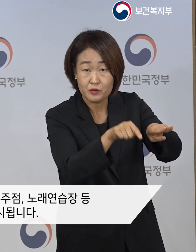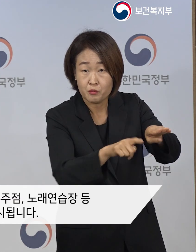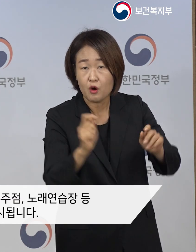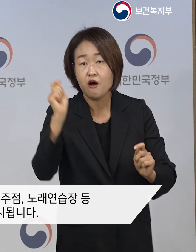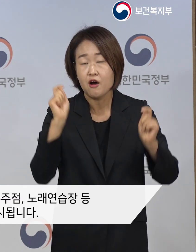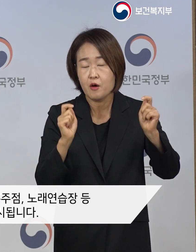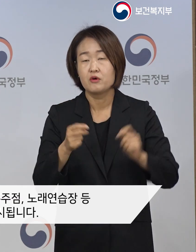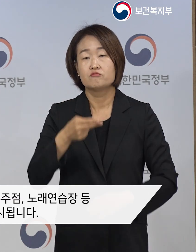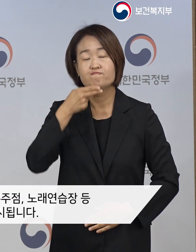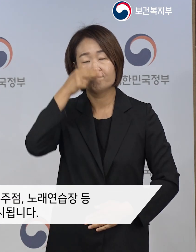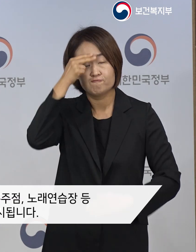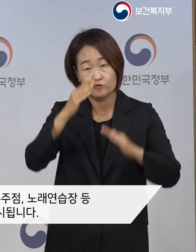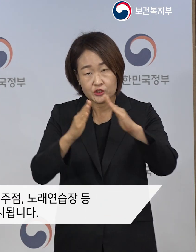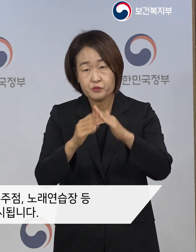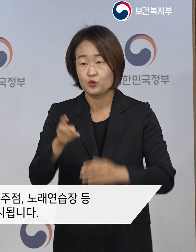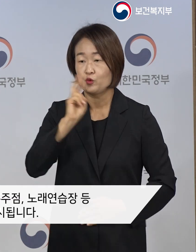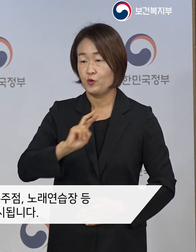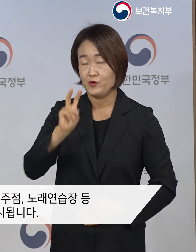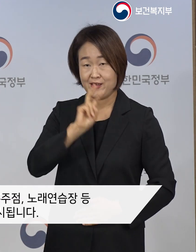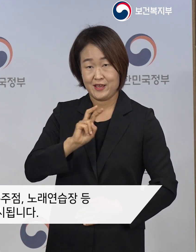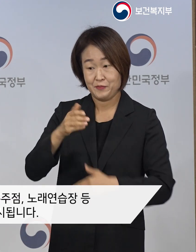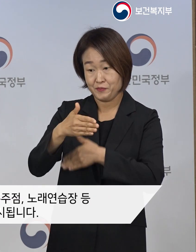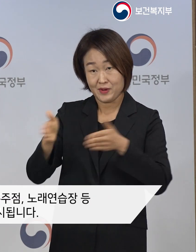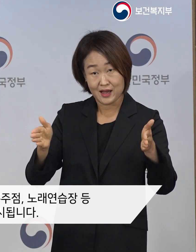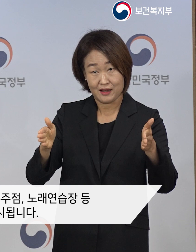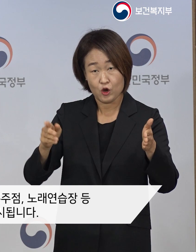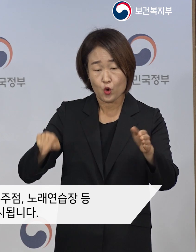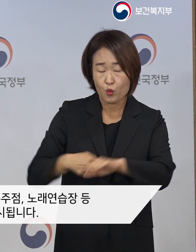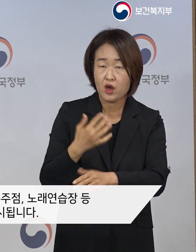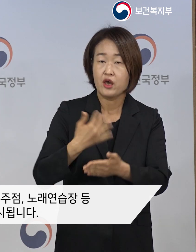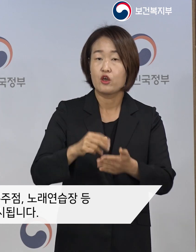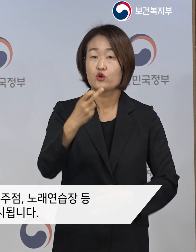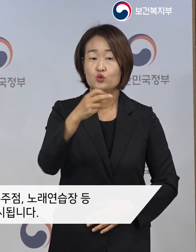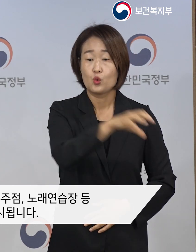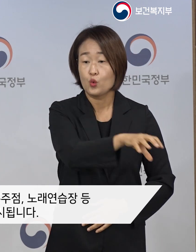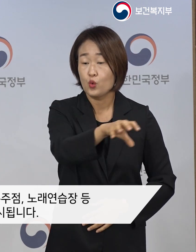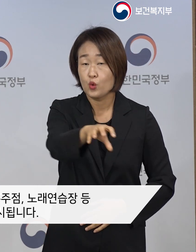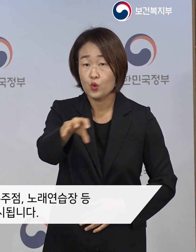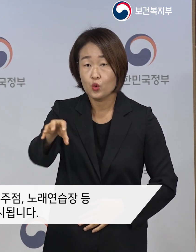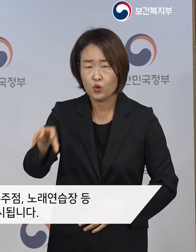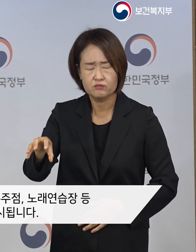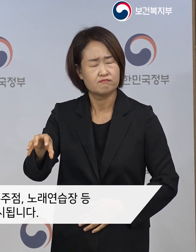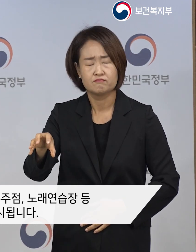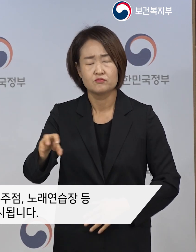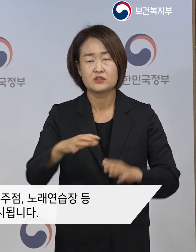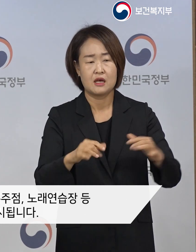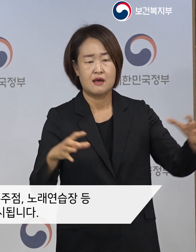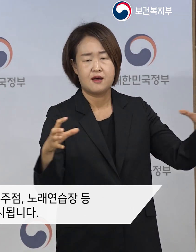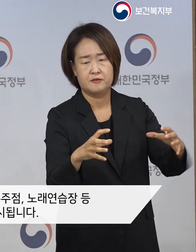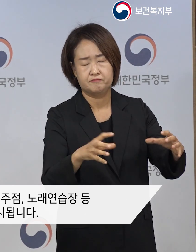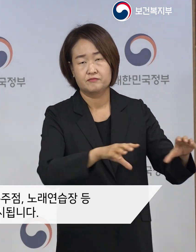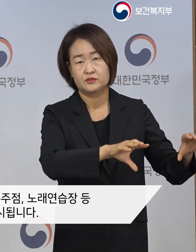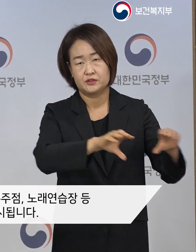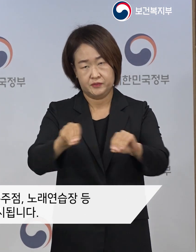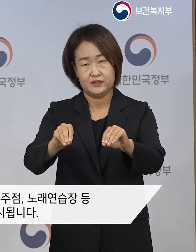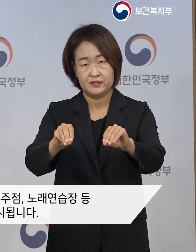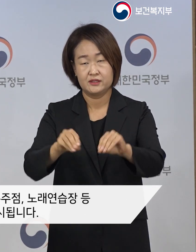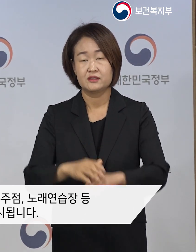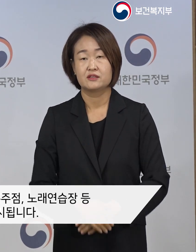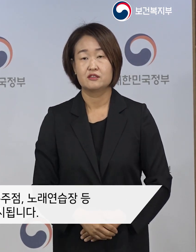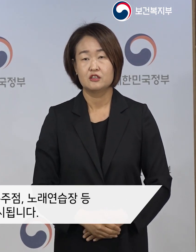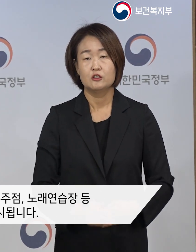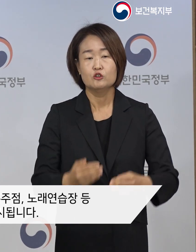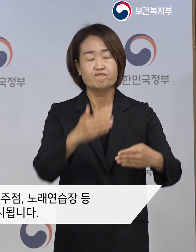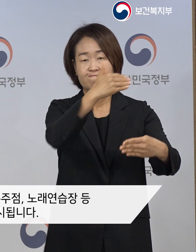다중이용시설 중 위험도가 높은 클럽, 유흥주점, 노래연습장 등 12종의 고위험시설은